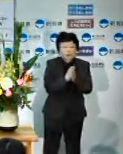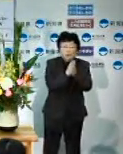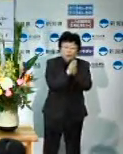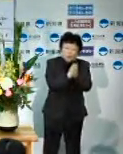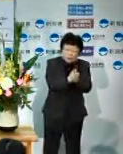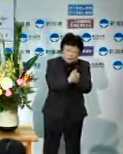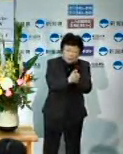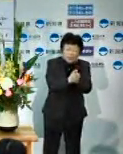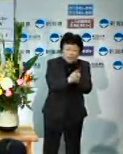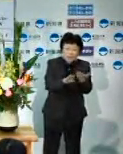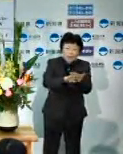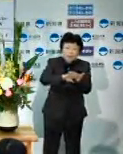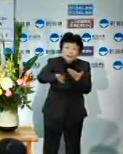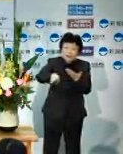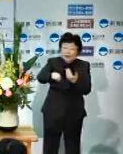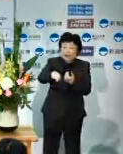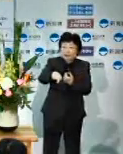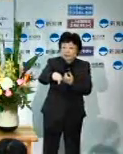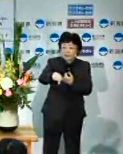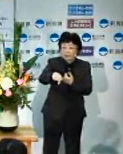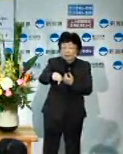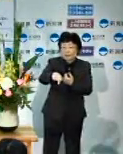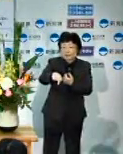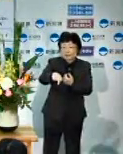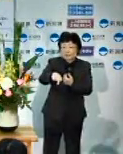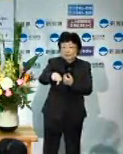たこと以外のことを、